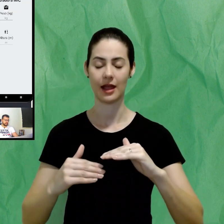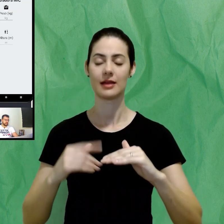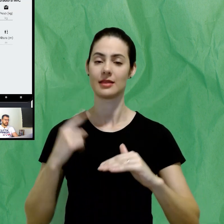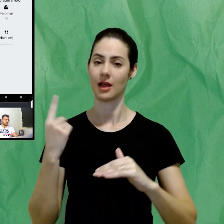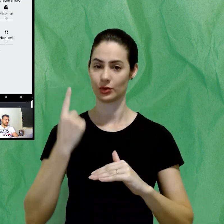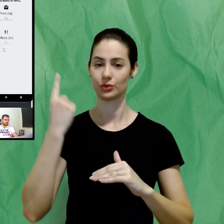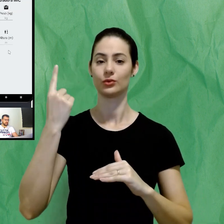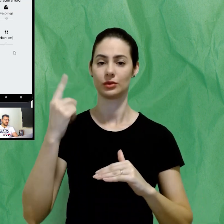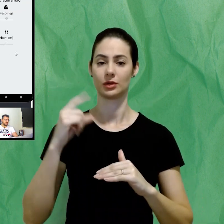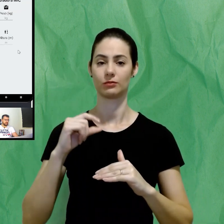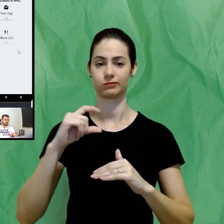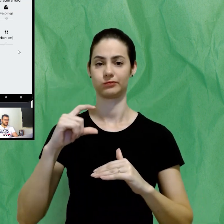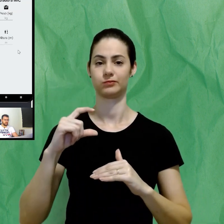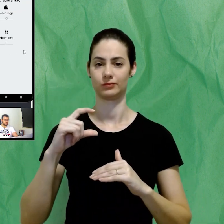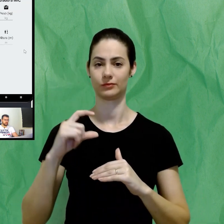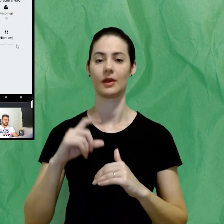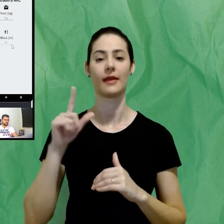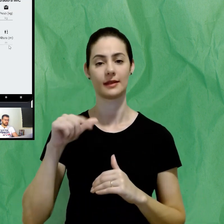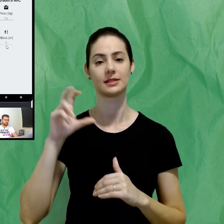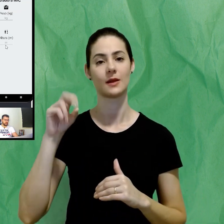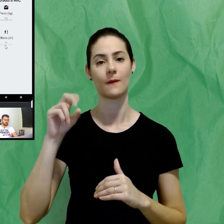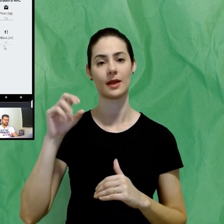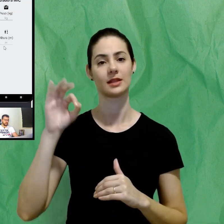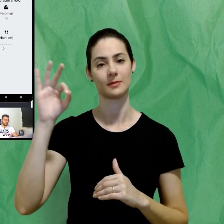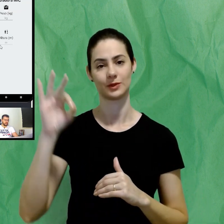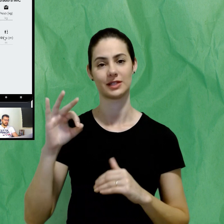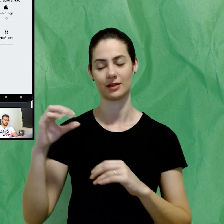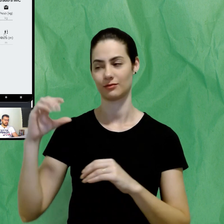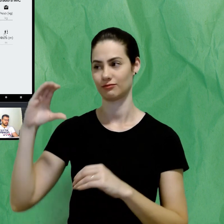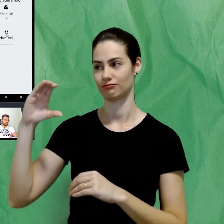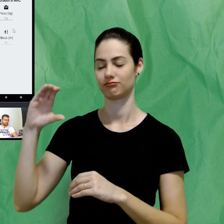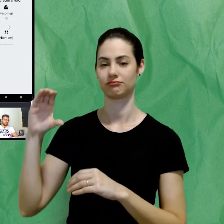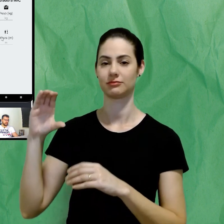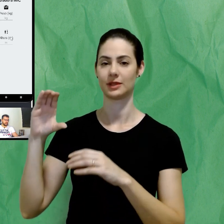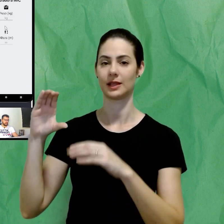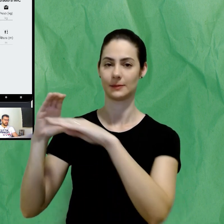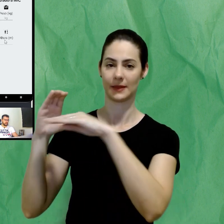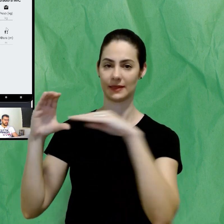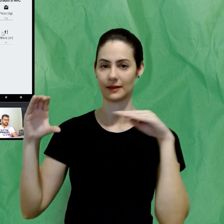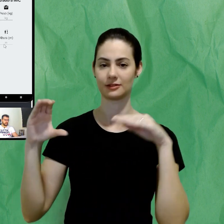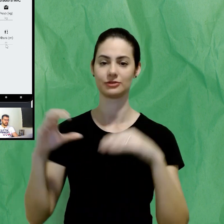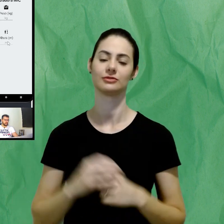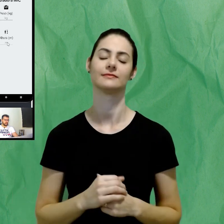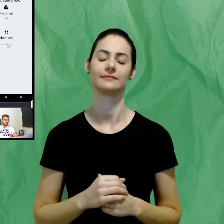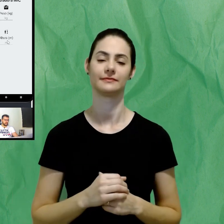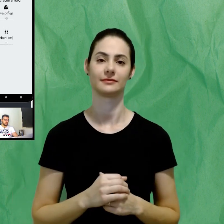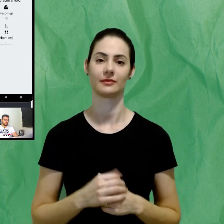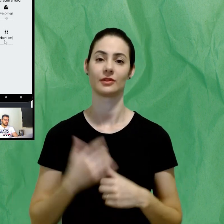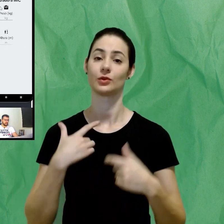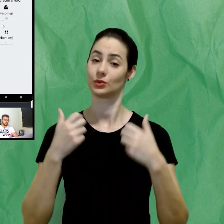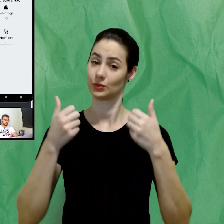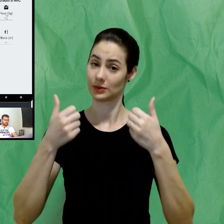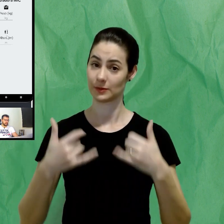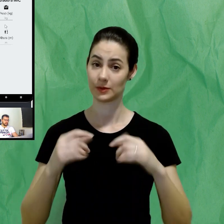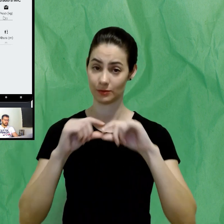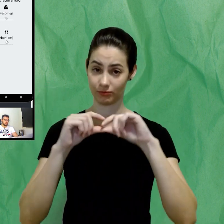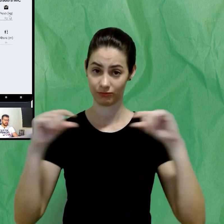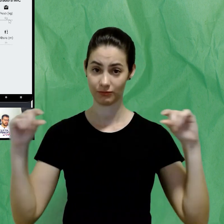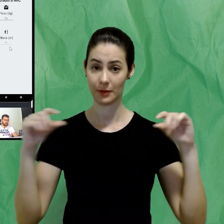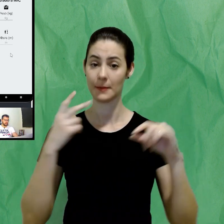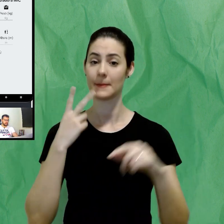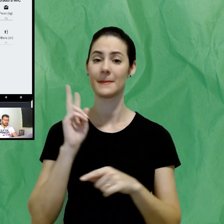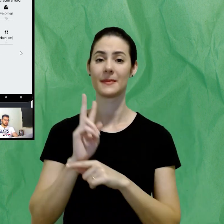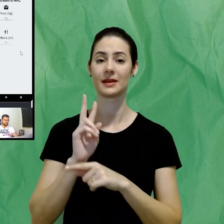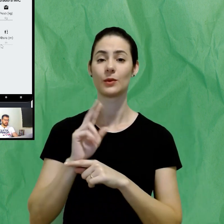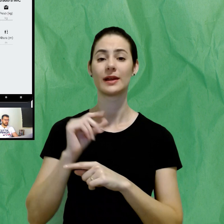altura, ele está ocupando 50% da minha tela, certo? E aí eu estou falando com ele o seguinte, né? Mantenha